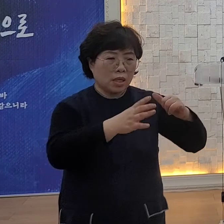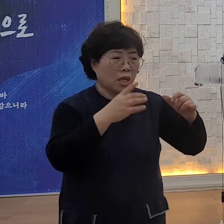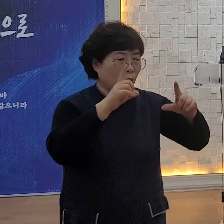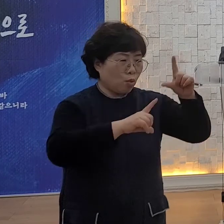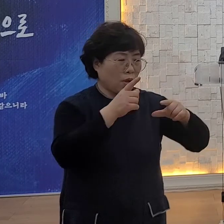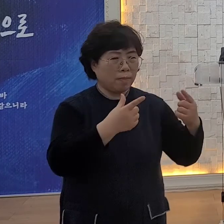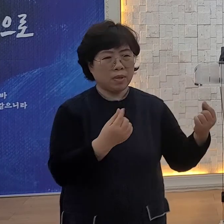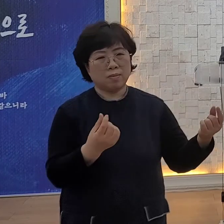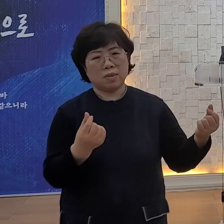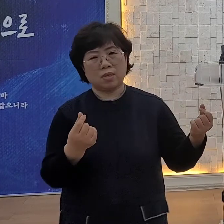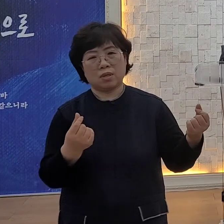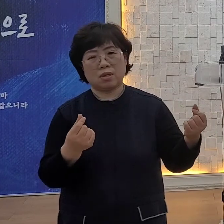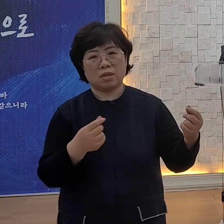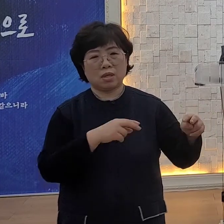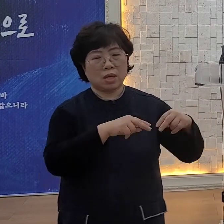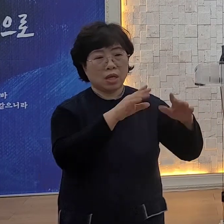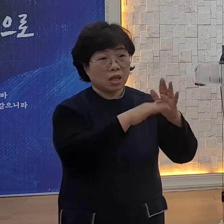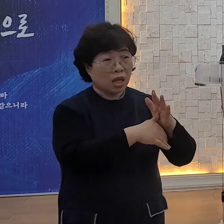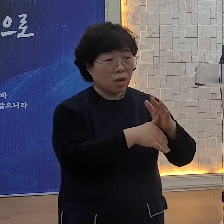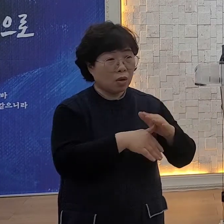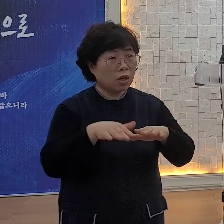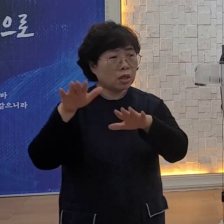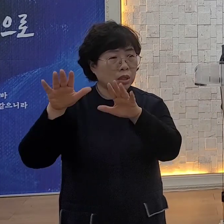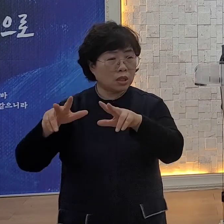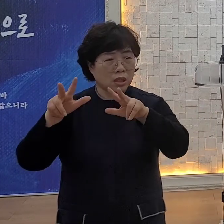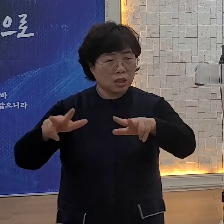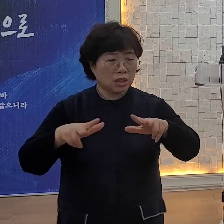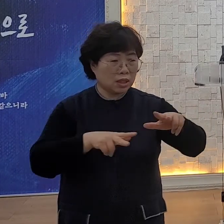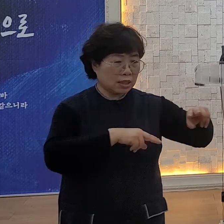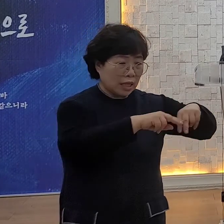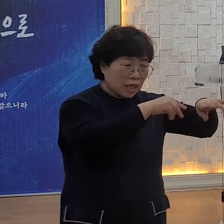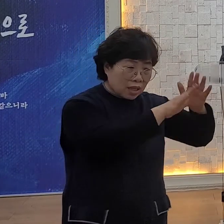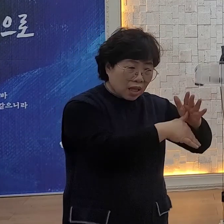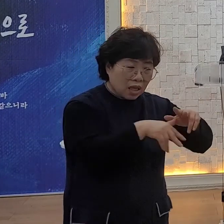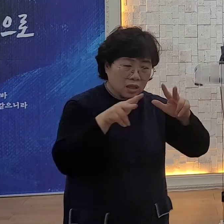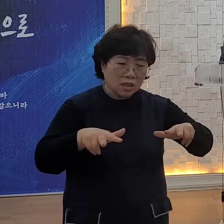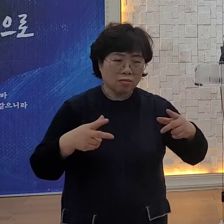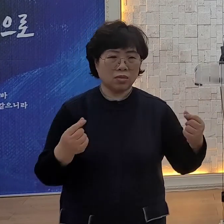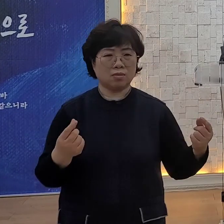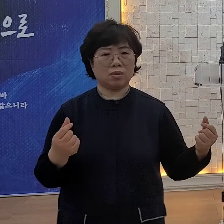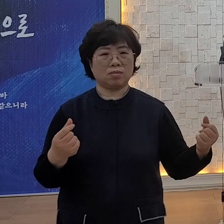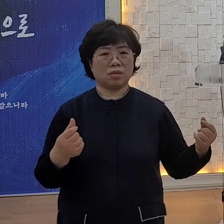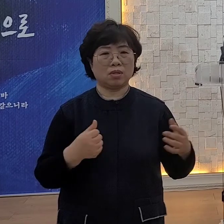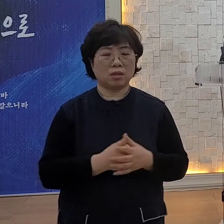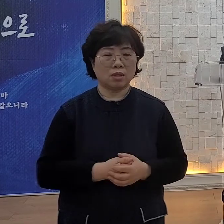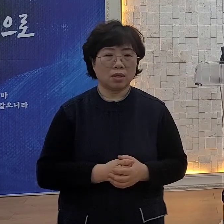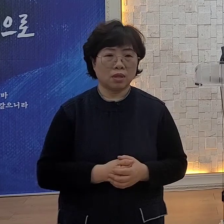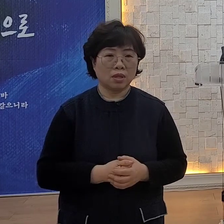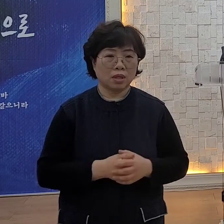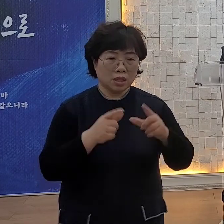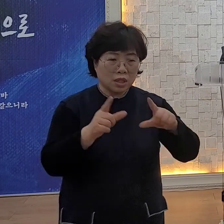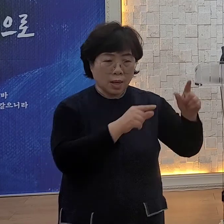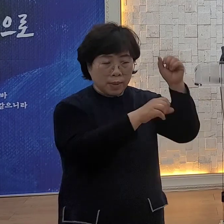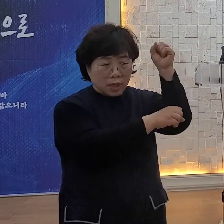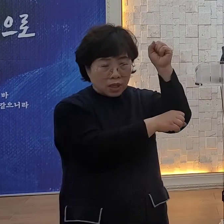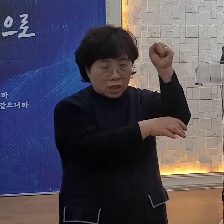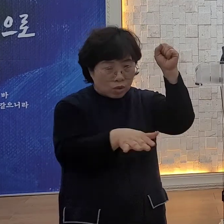지금이 이게 위험한 시대고 심판의 시대다. 이 시대는 삶의 기준이 이제 무너진 시대가